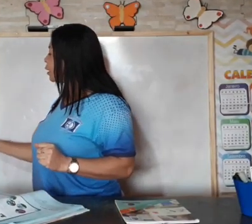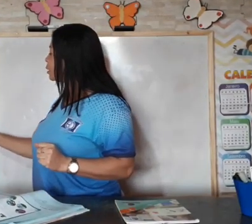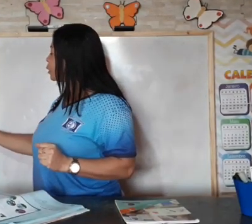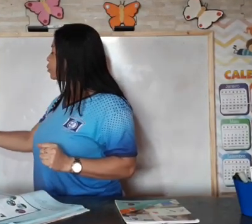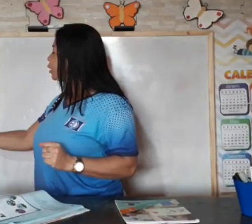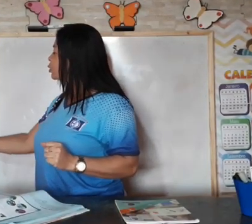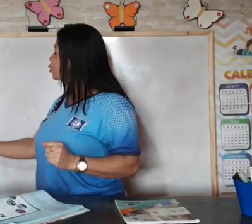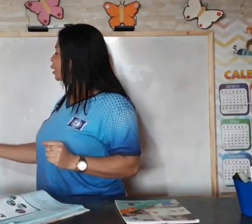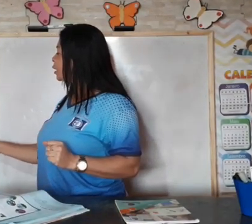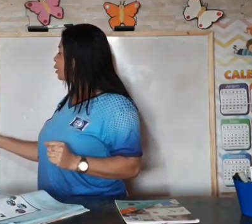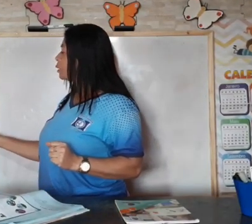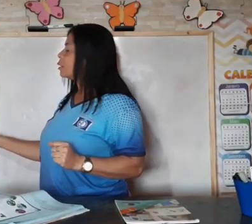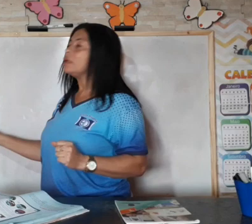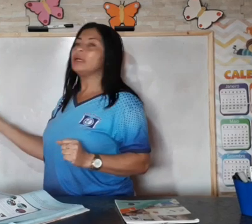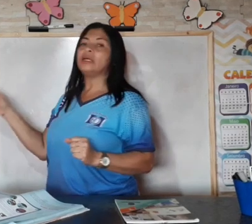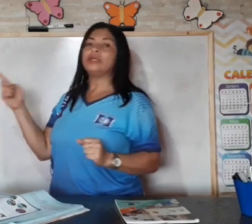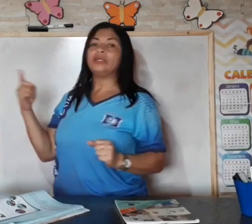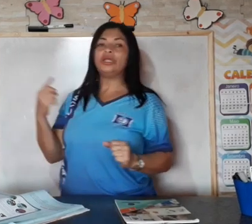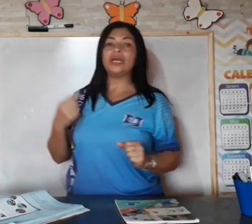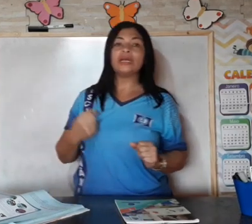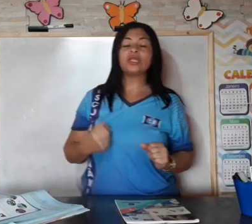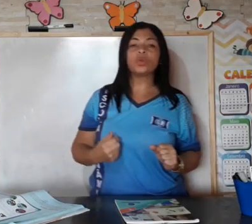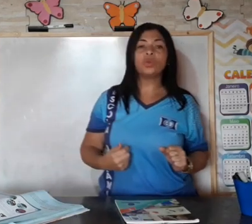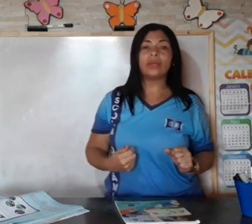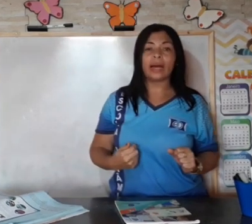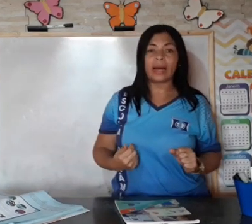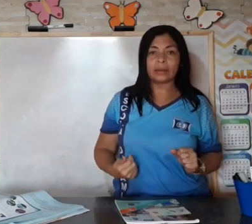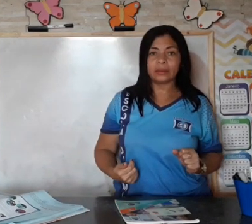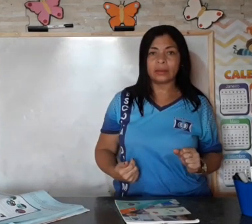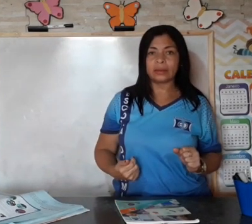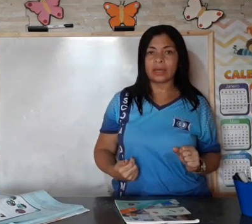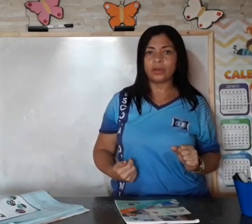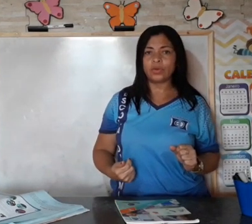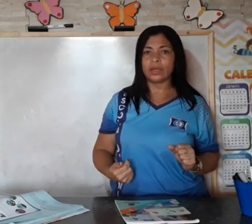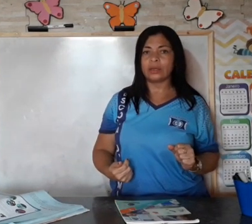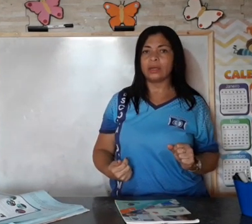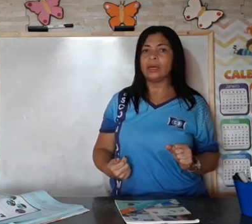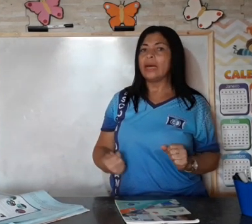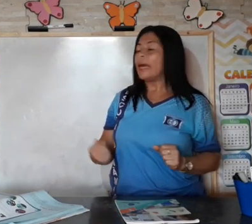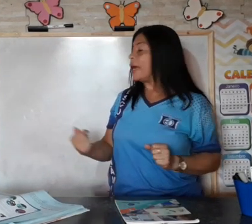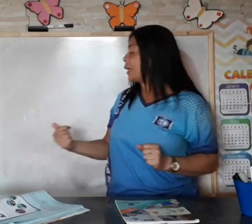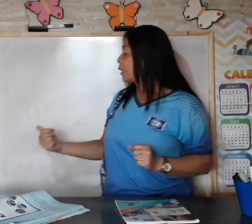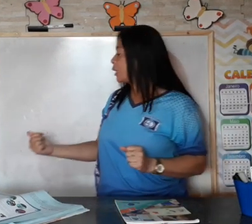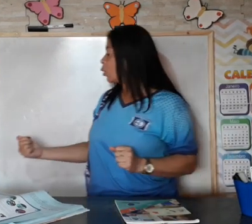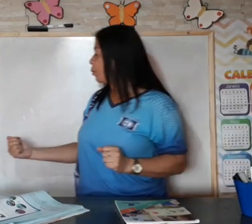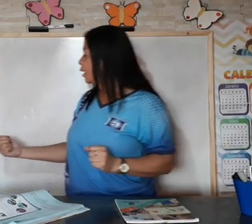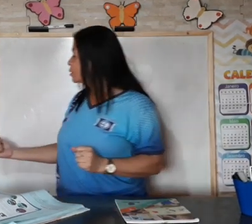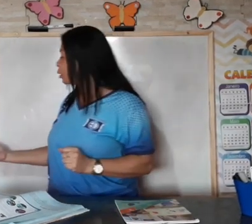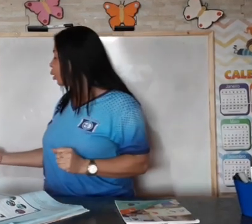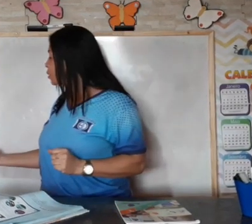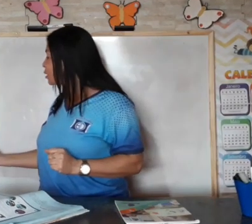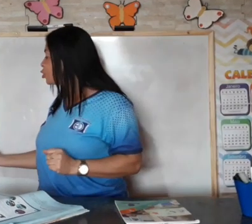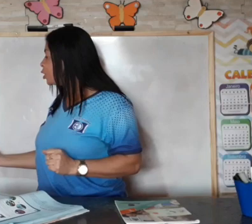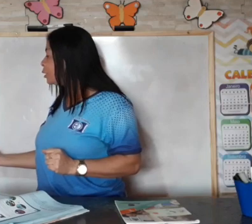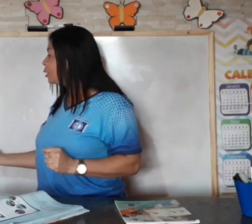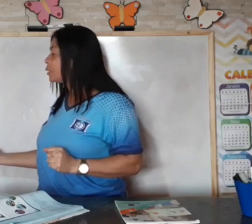tem o direito de quê? De estudar, certo, gente? É aí que começa a nossa